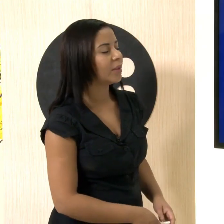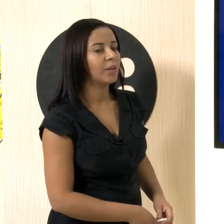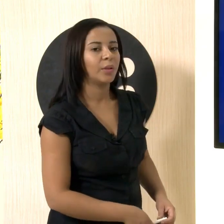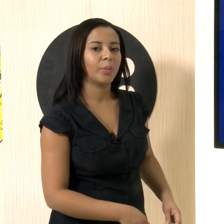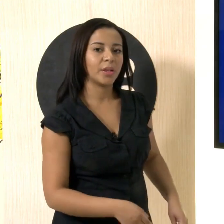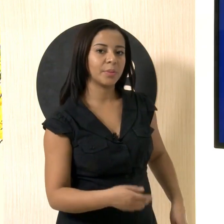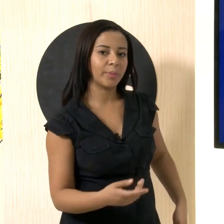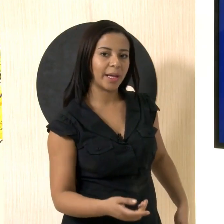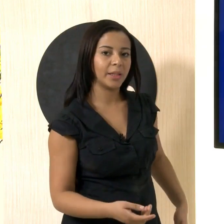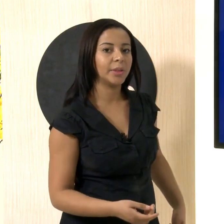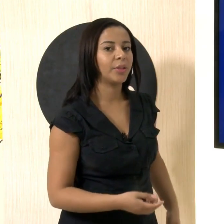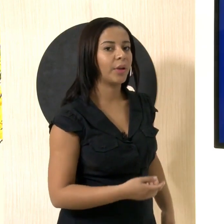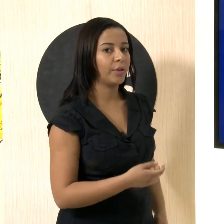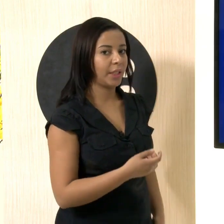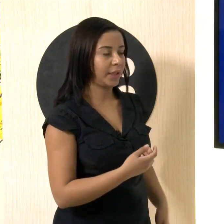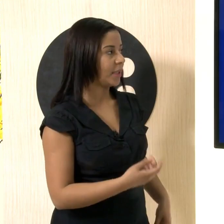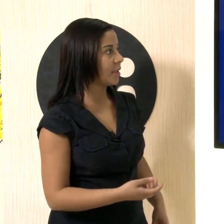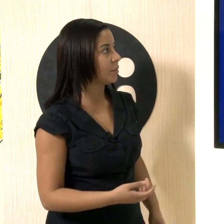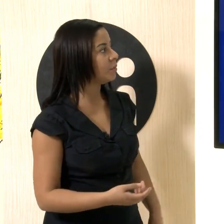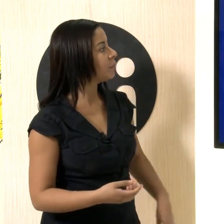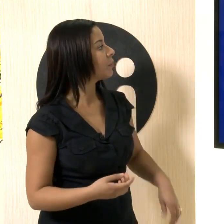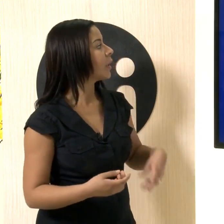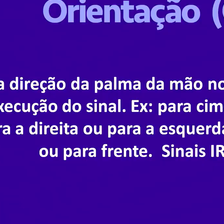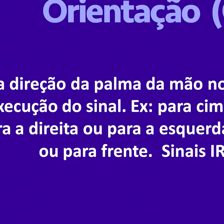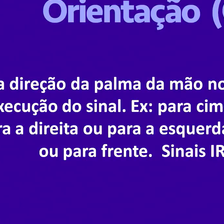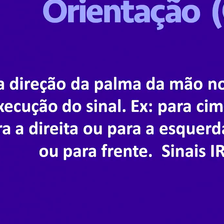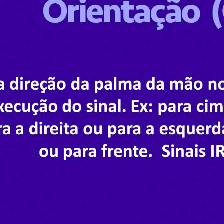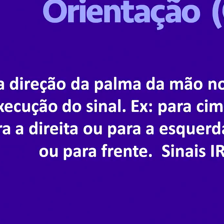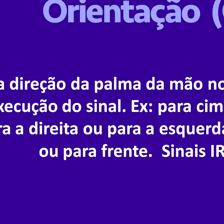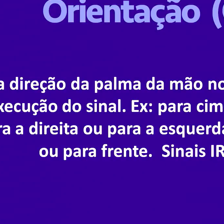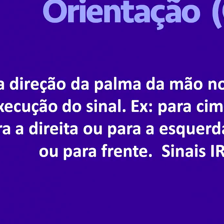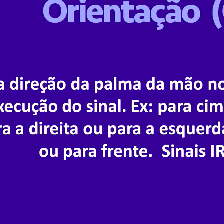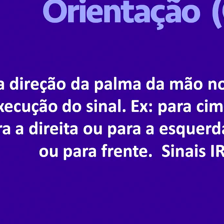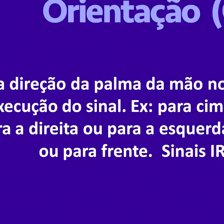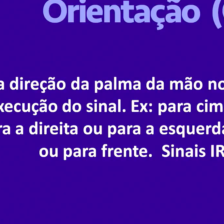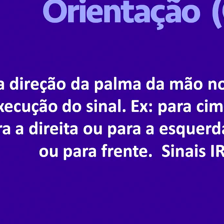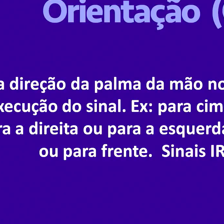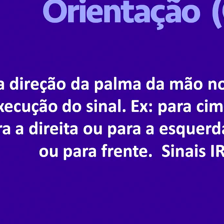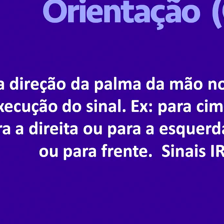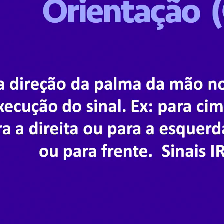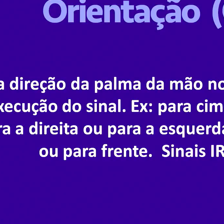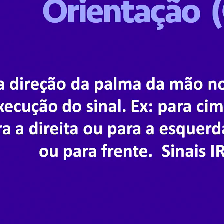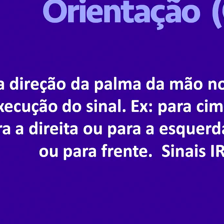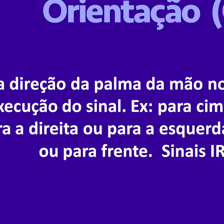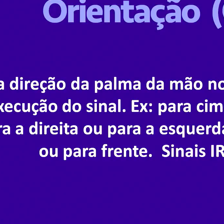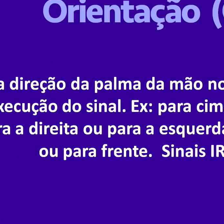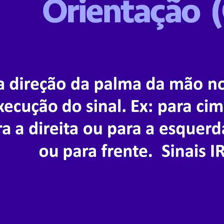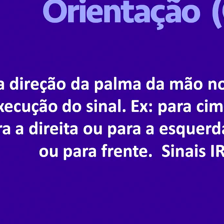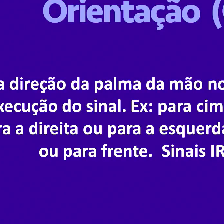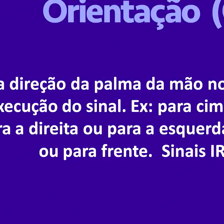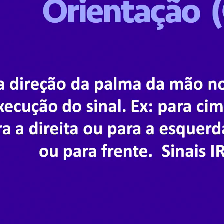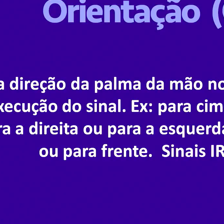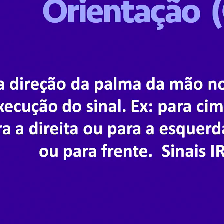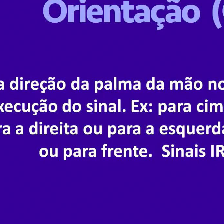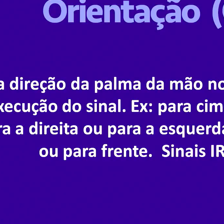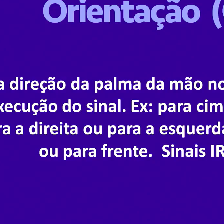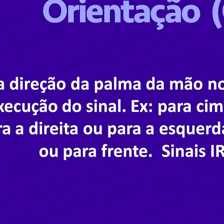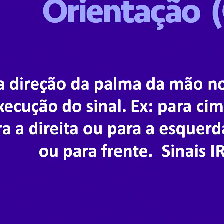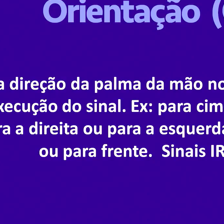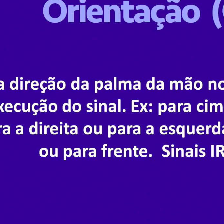O próximo parâmetro é a orientação, que é a direção da palma da mão no momento da execução dos sinais. Ele pode ser